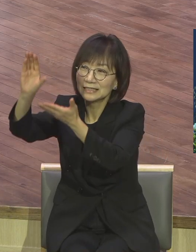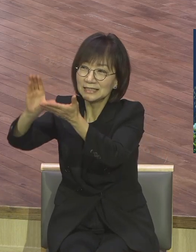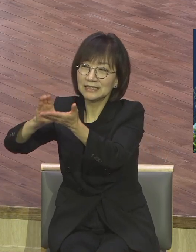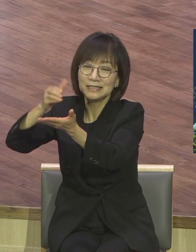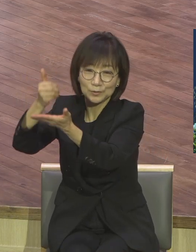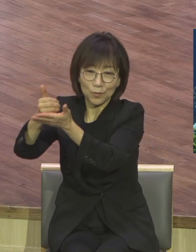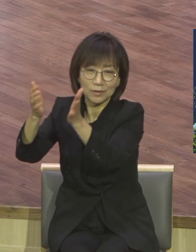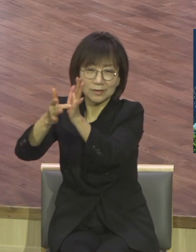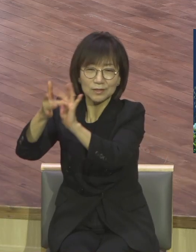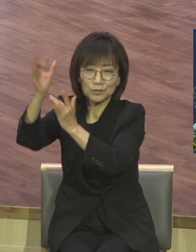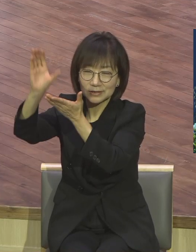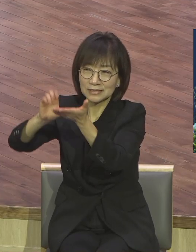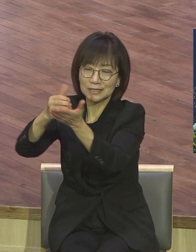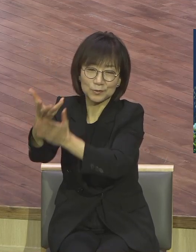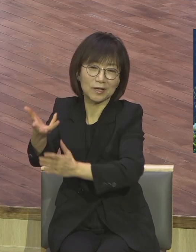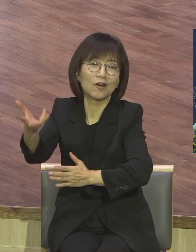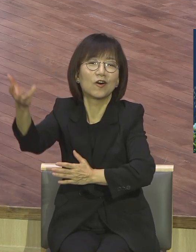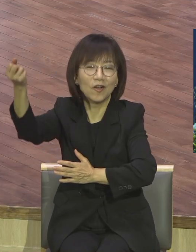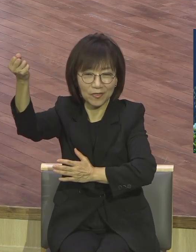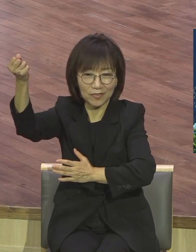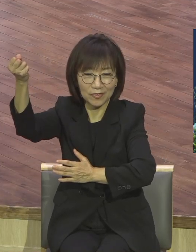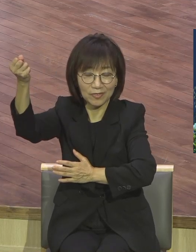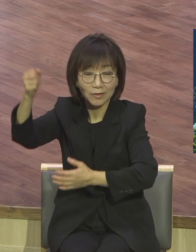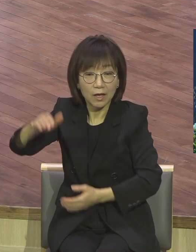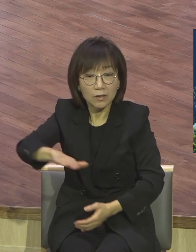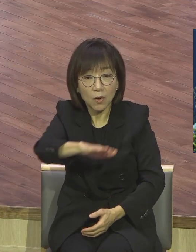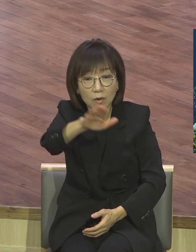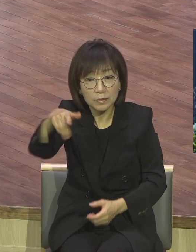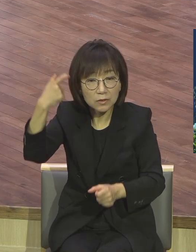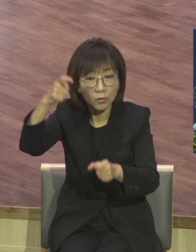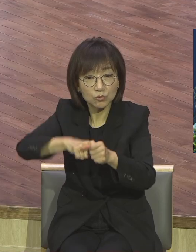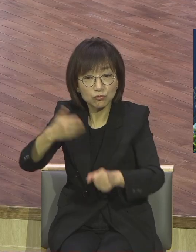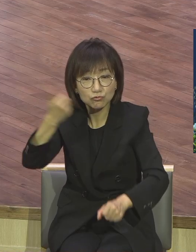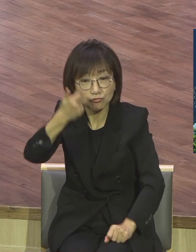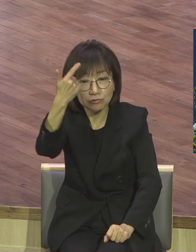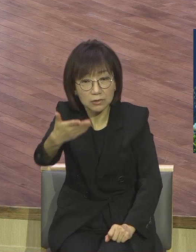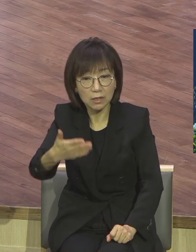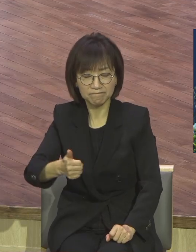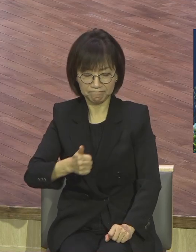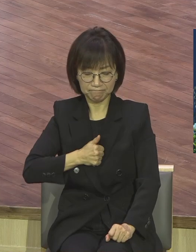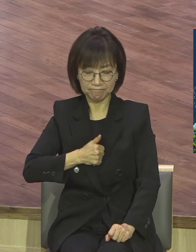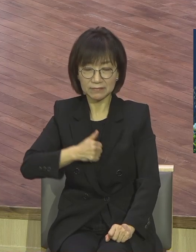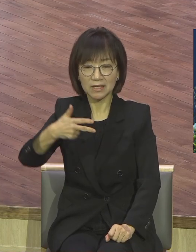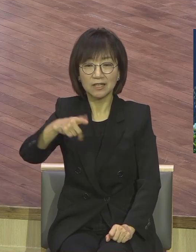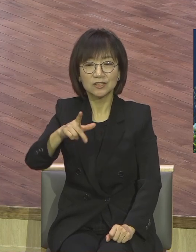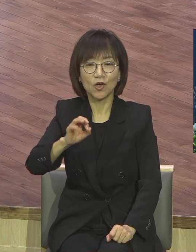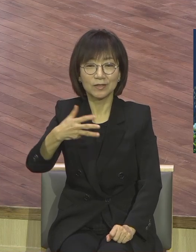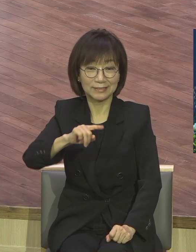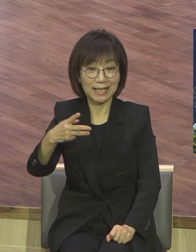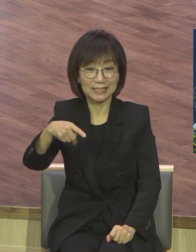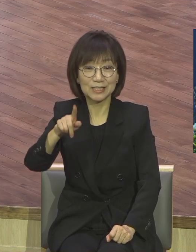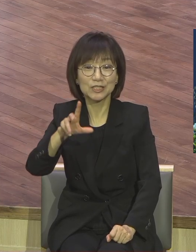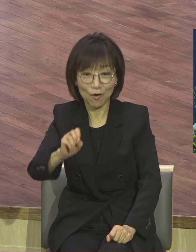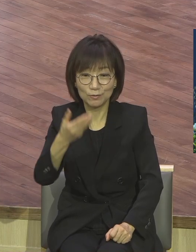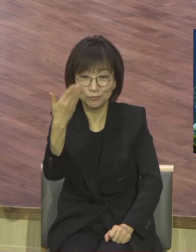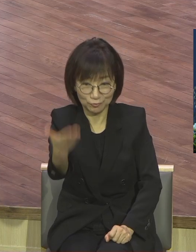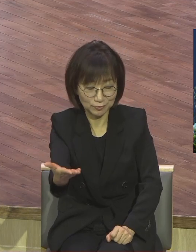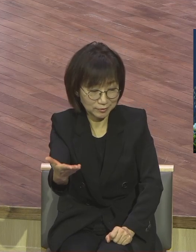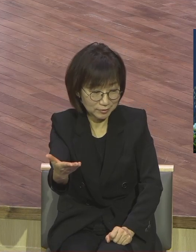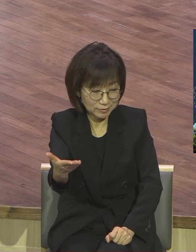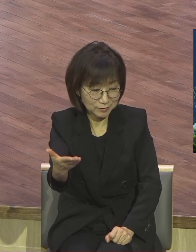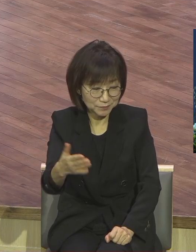존재다. 영적 정체성을 지목했습니다. 고린도전서 6장 19절로